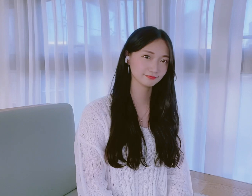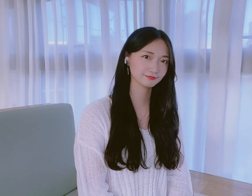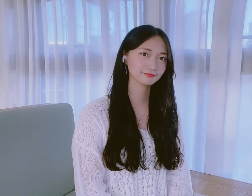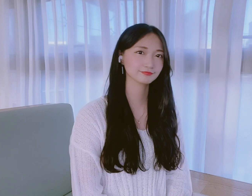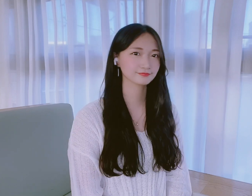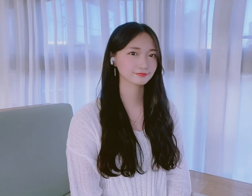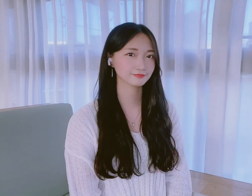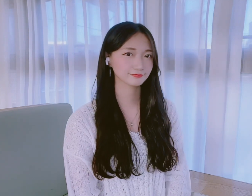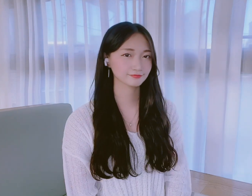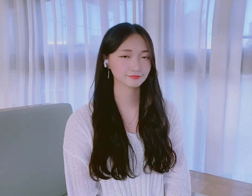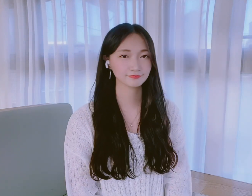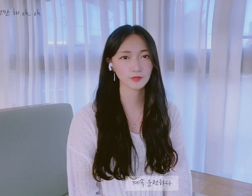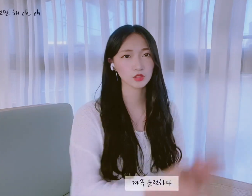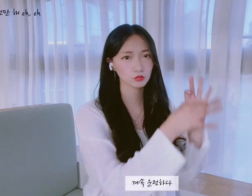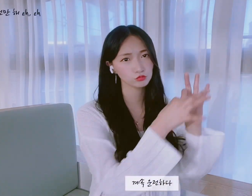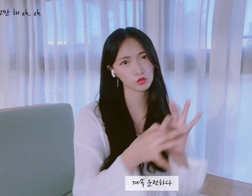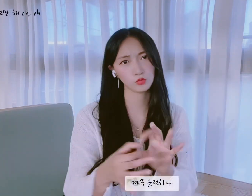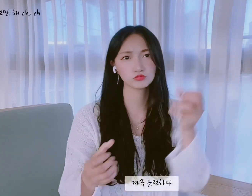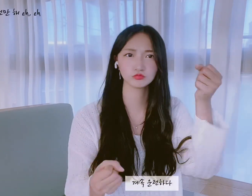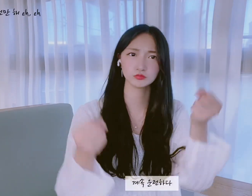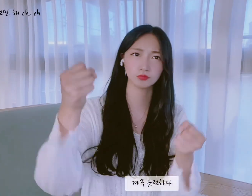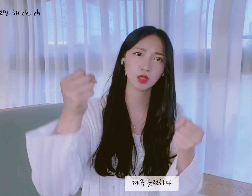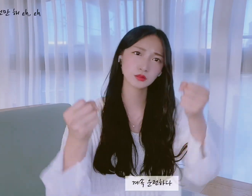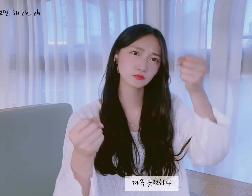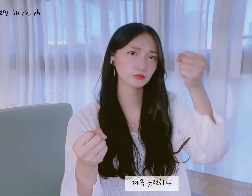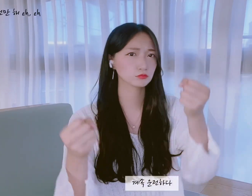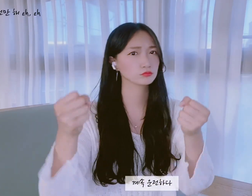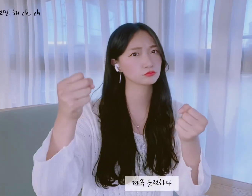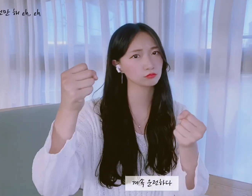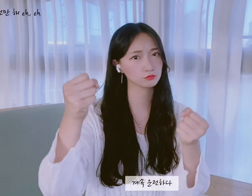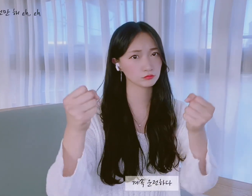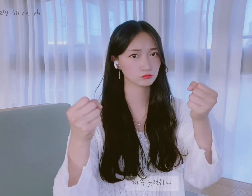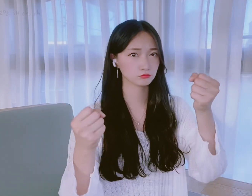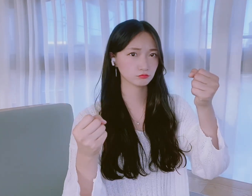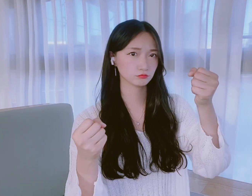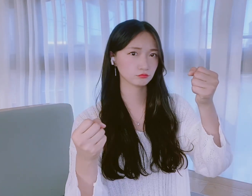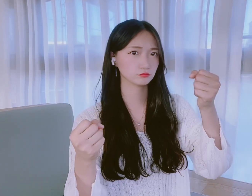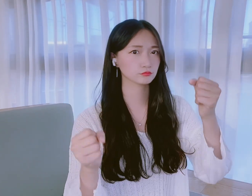너는 계속 운전만해 운전만해 너는 운전만해